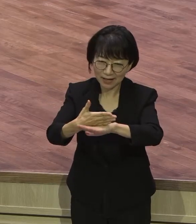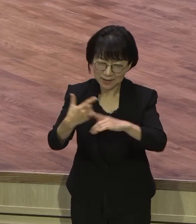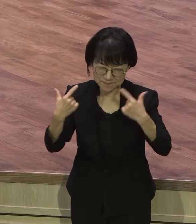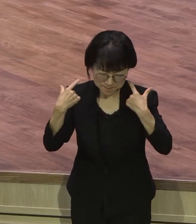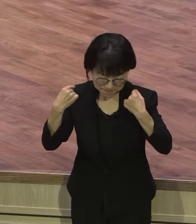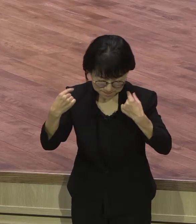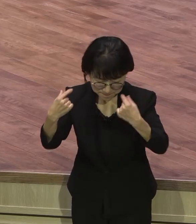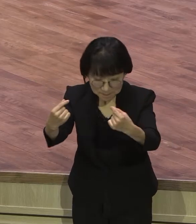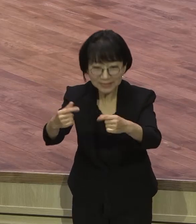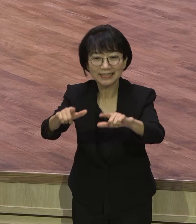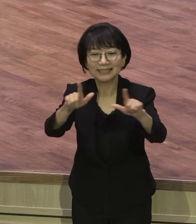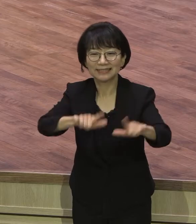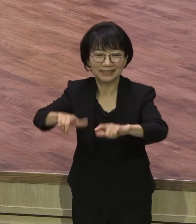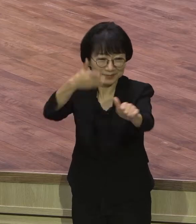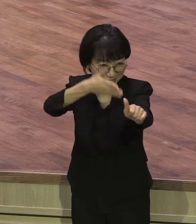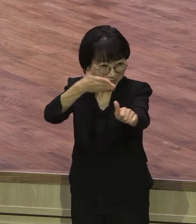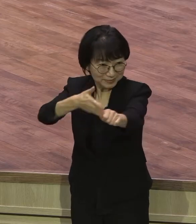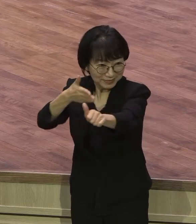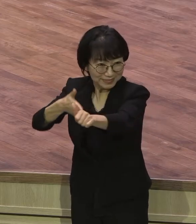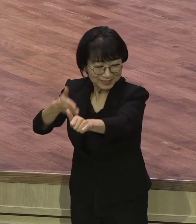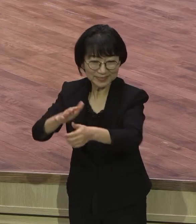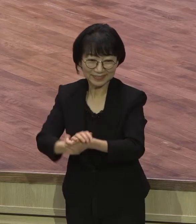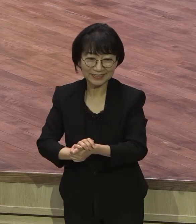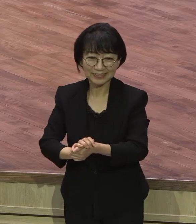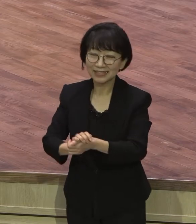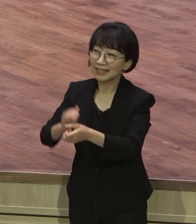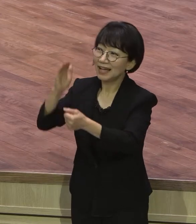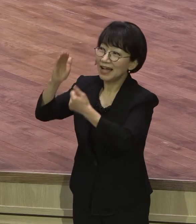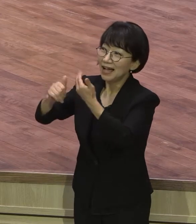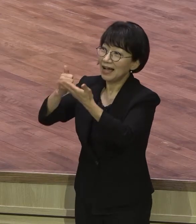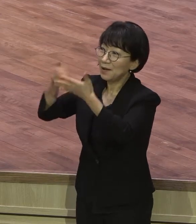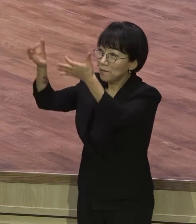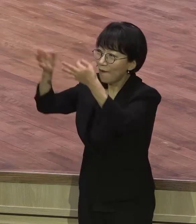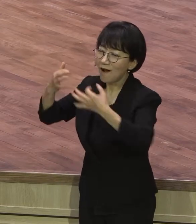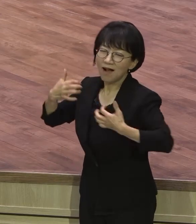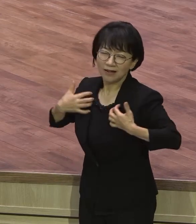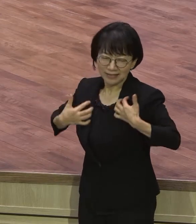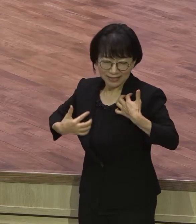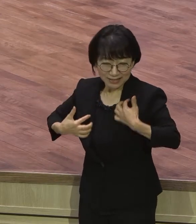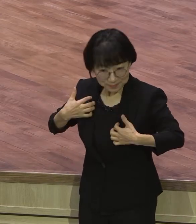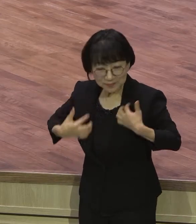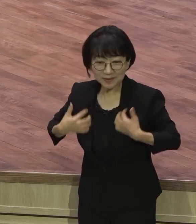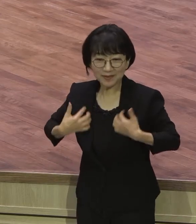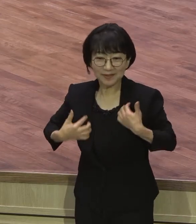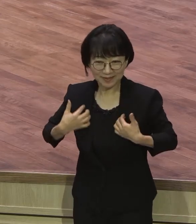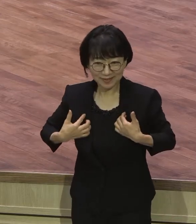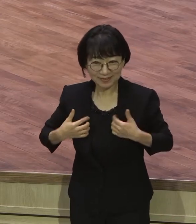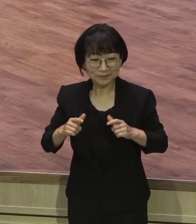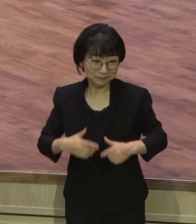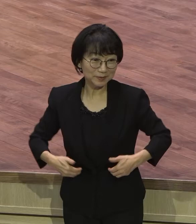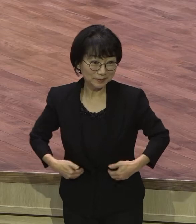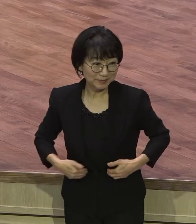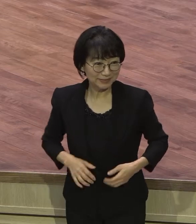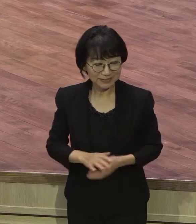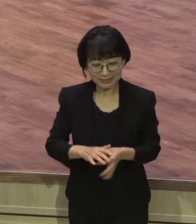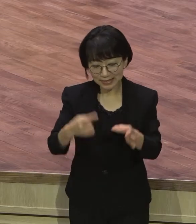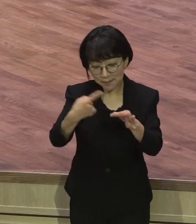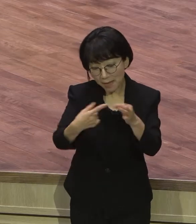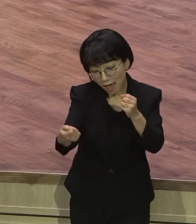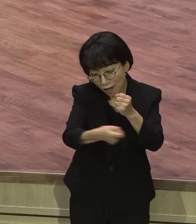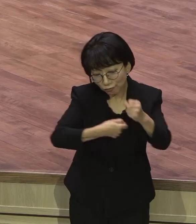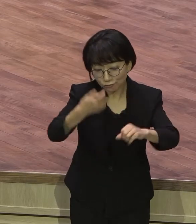바랍니다. 그래서 하나님을 가장 기뻐하게 하는 삶. 왜 맥주 감사, 뭐 주주 감사,